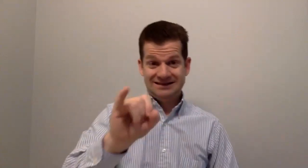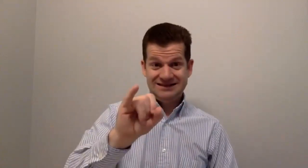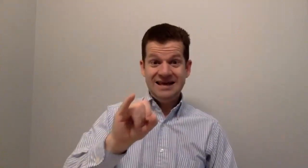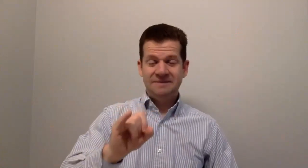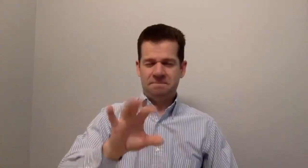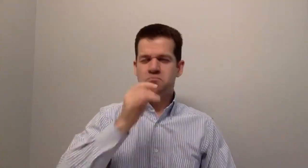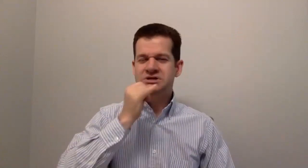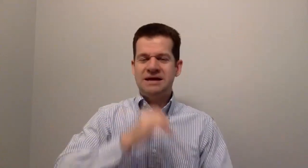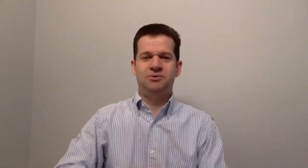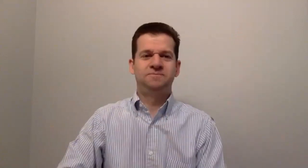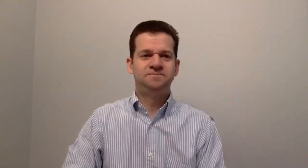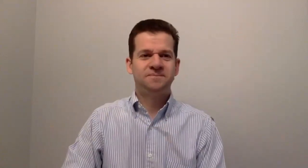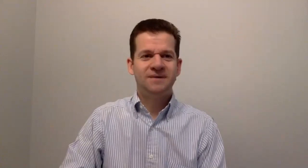Se, por exemplo,